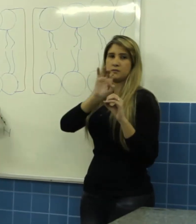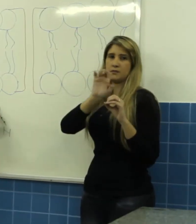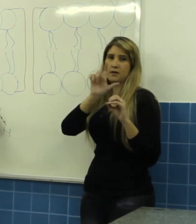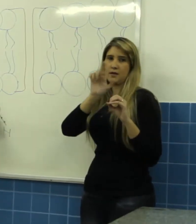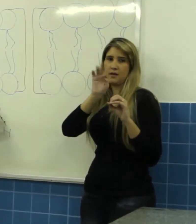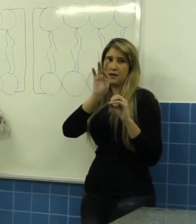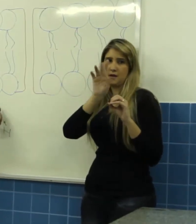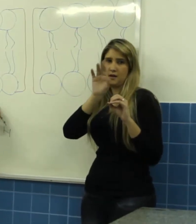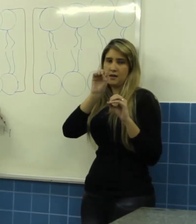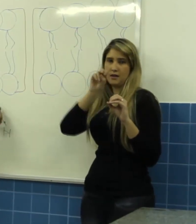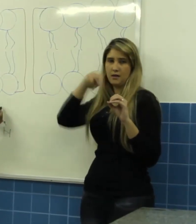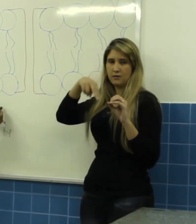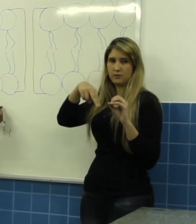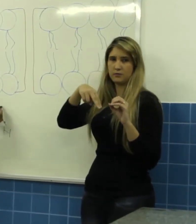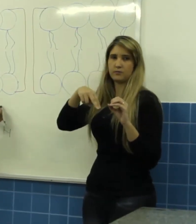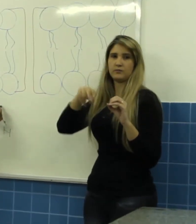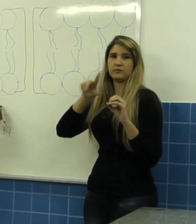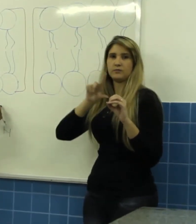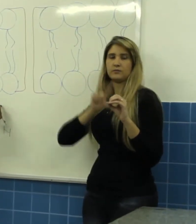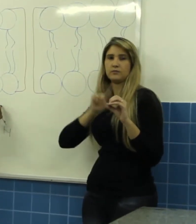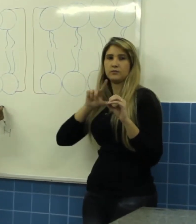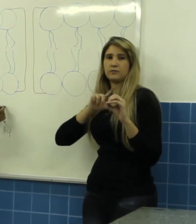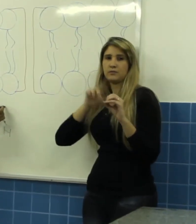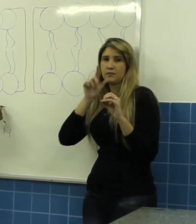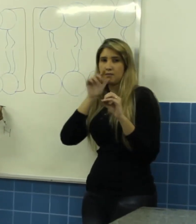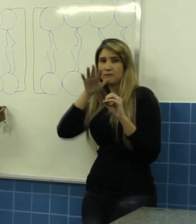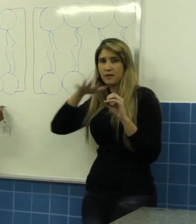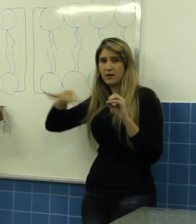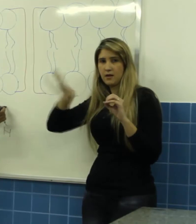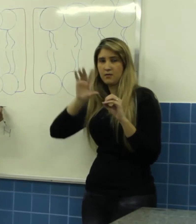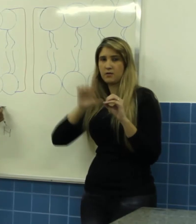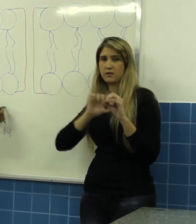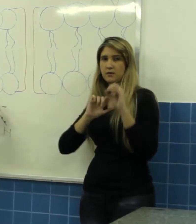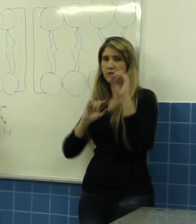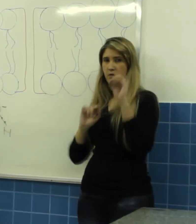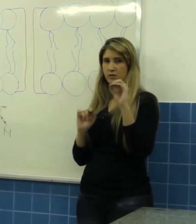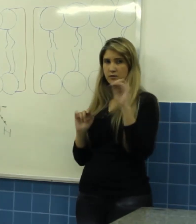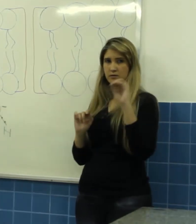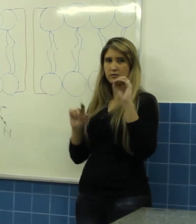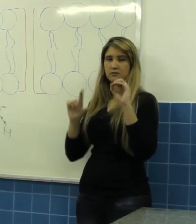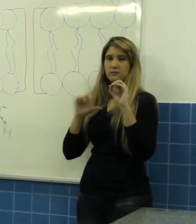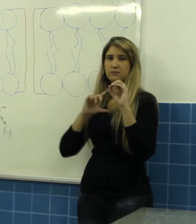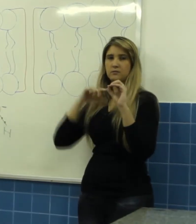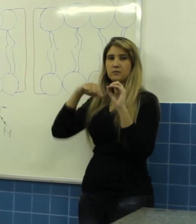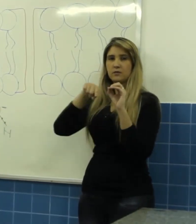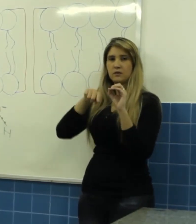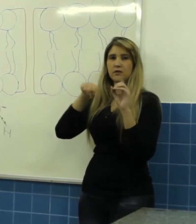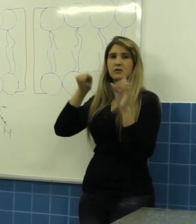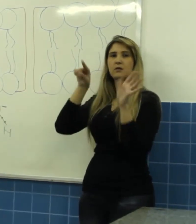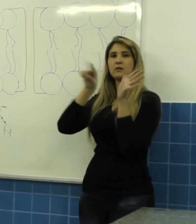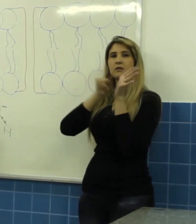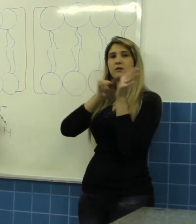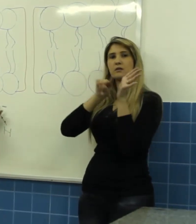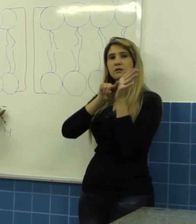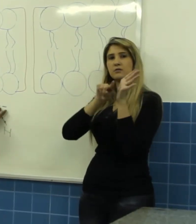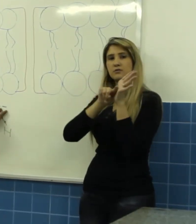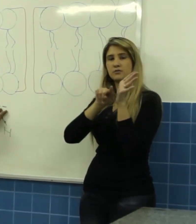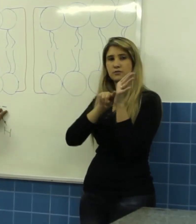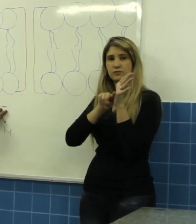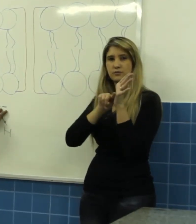a região da água onde tem o oxigênio há uma carga negativa, ou seja,